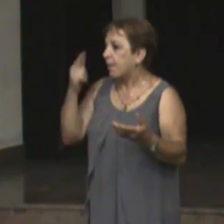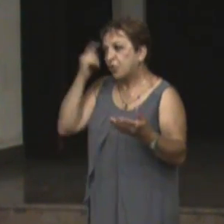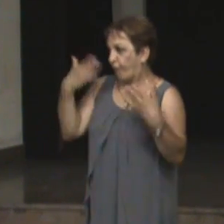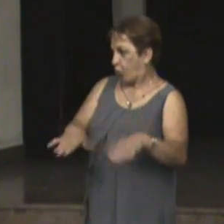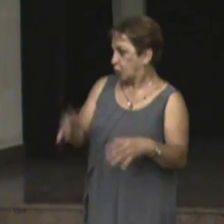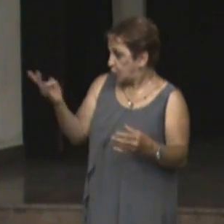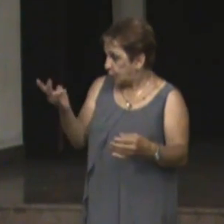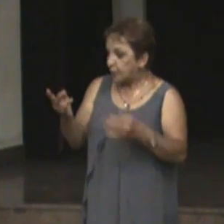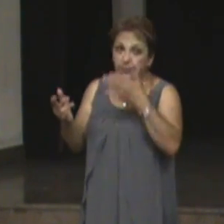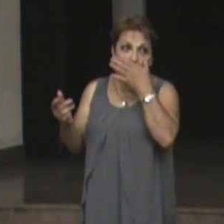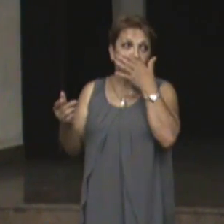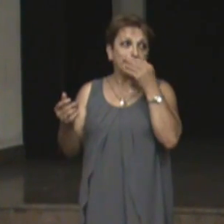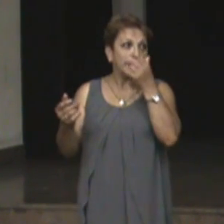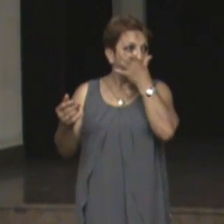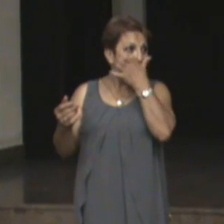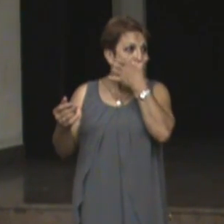Եվ եթե